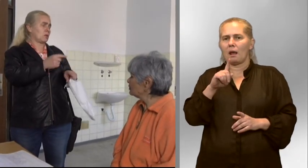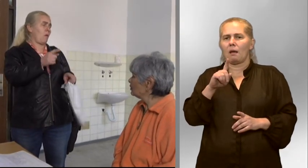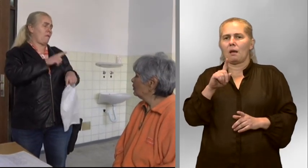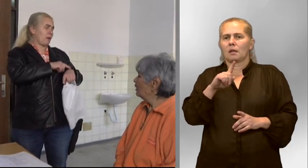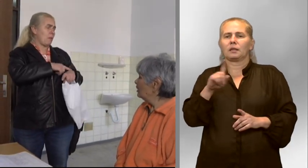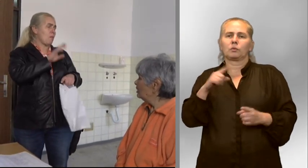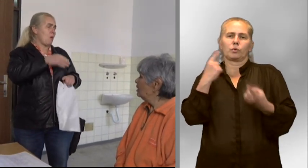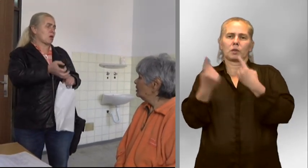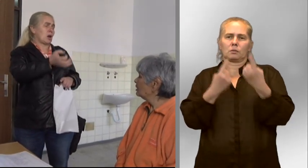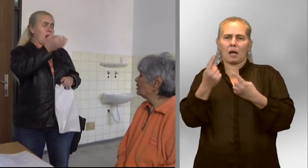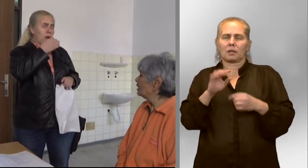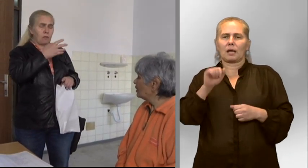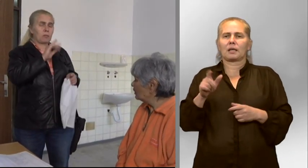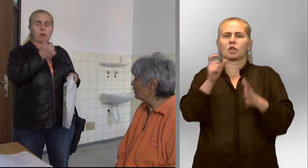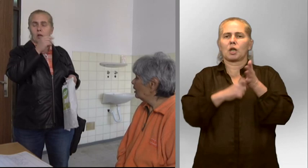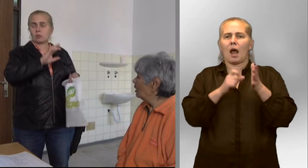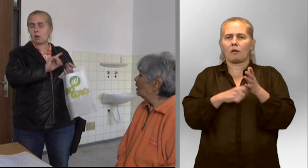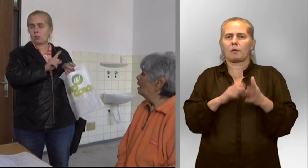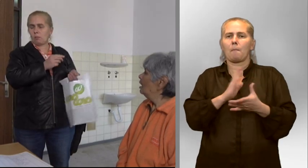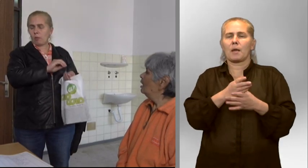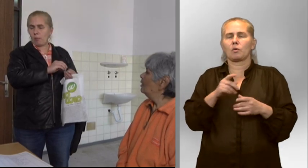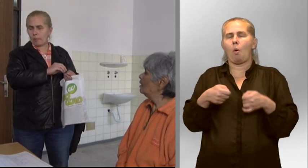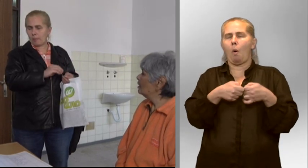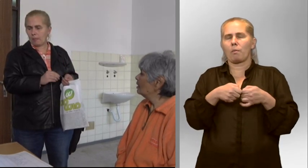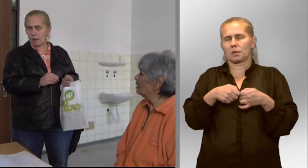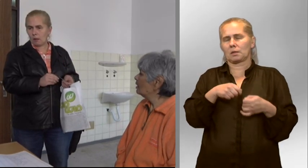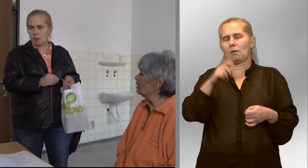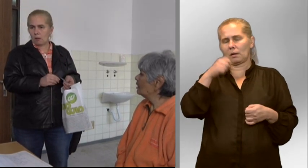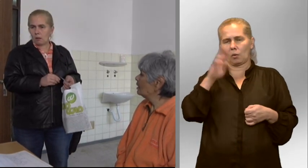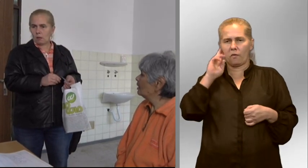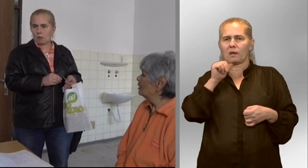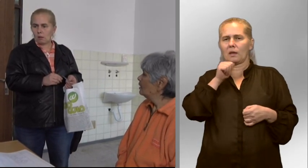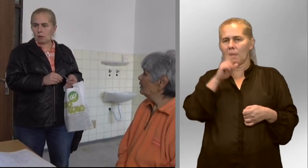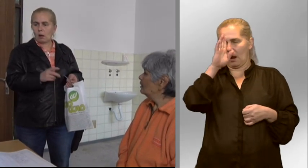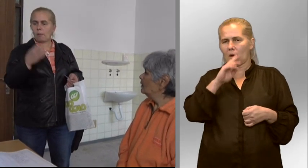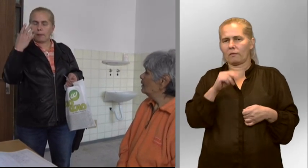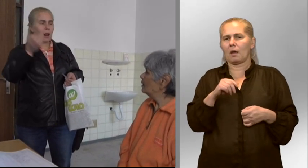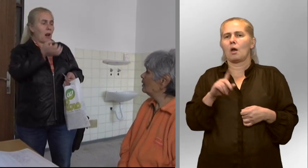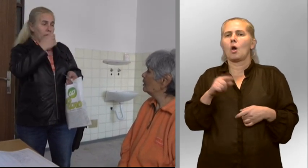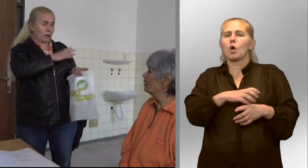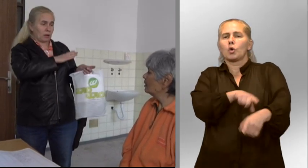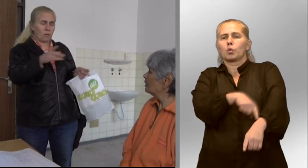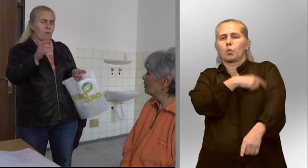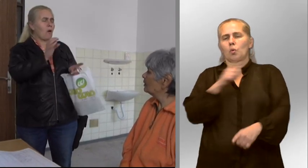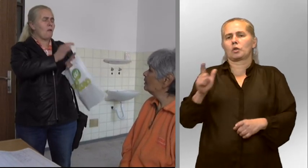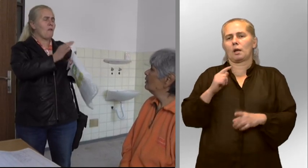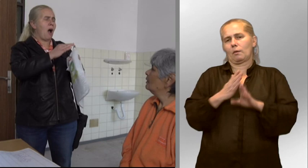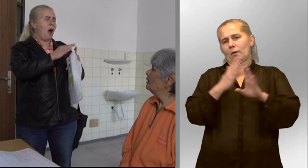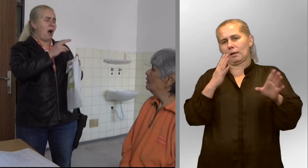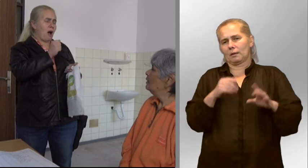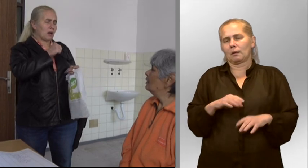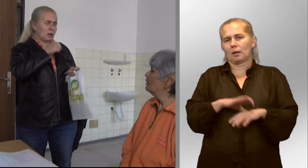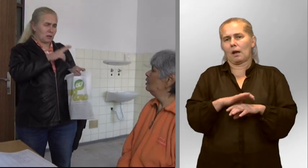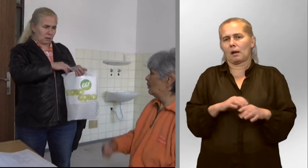neretko nisu u situaciji da sa članovima međuopštinske organizacije gluvih i nagluvih dugo čekaju kod